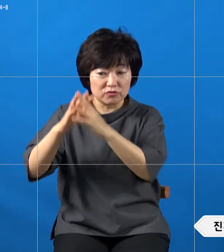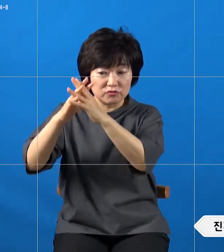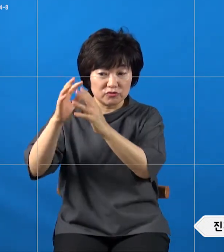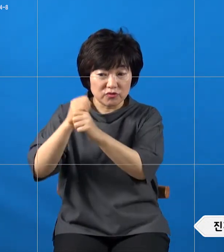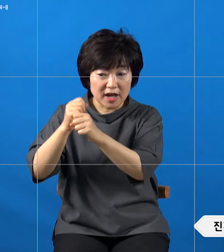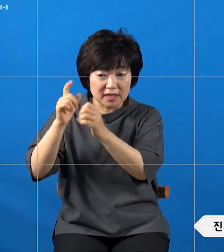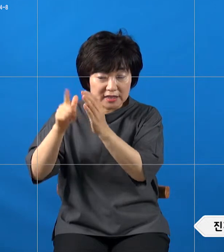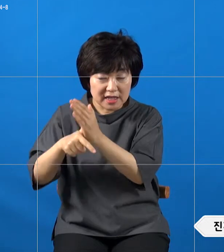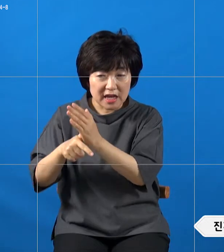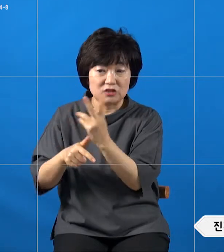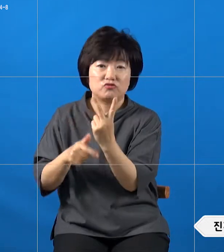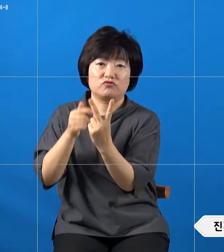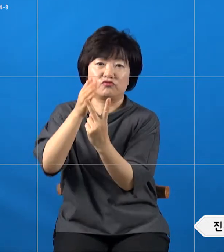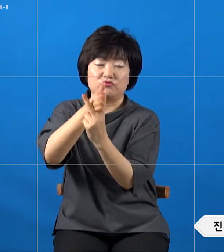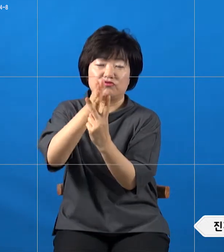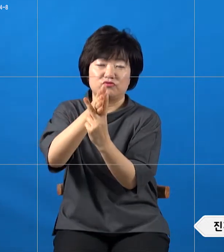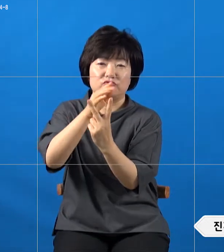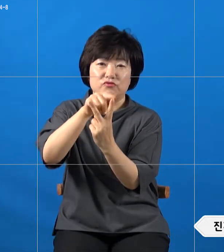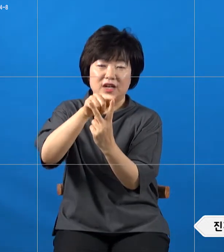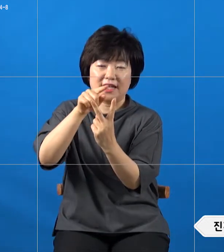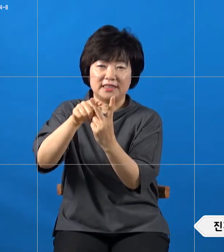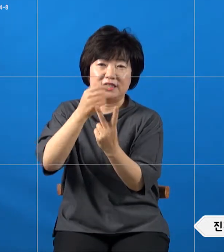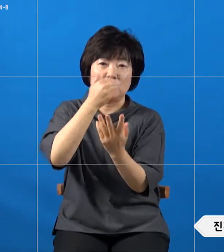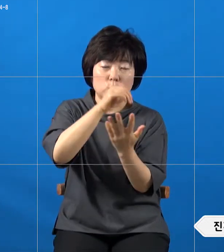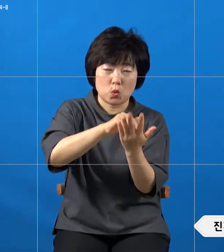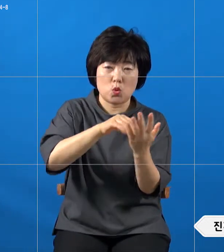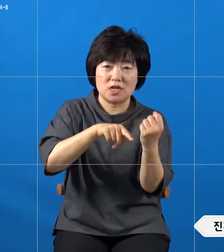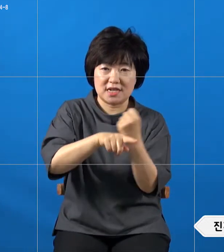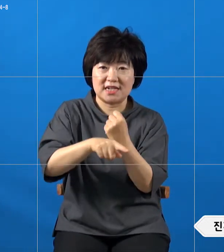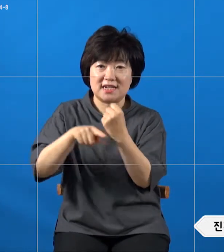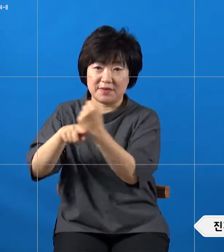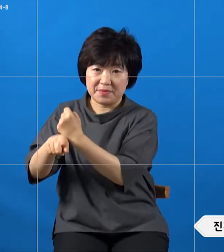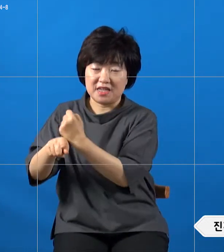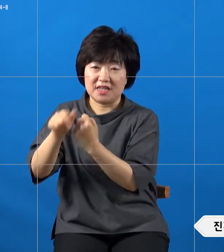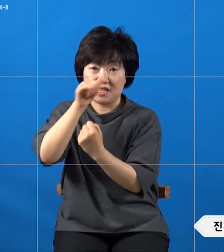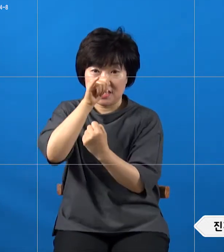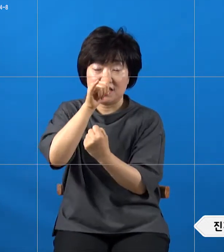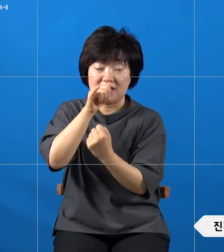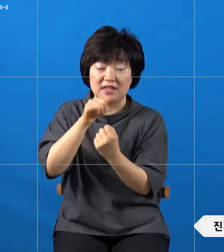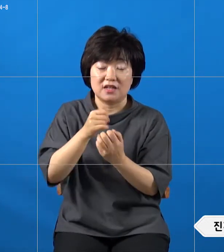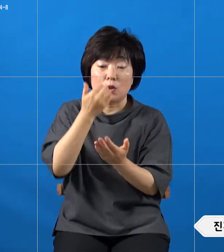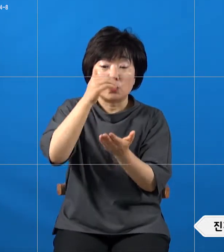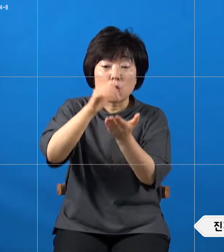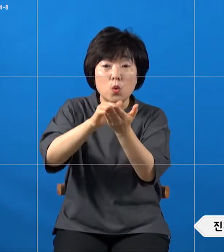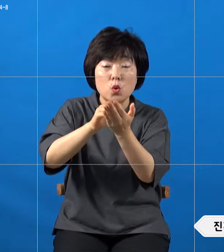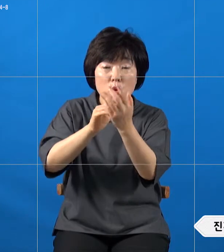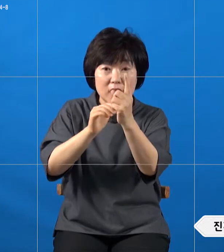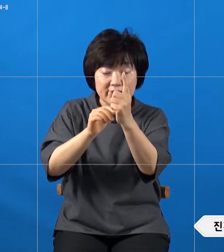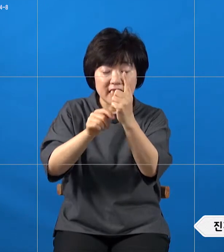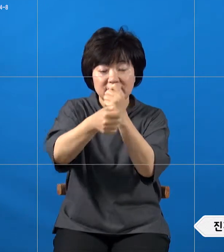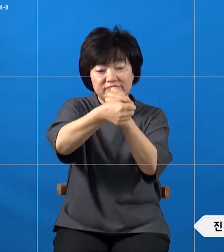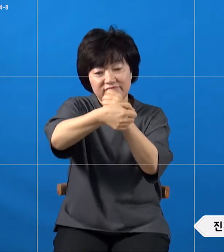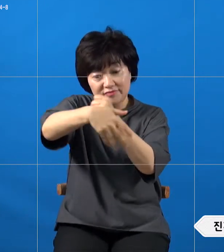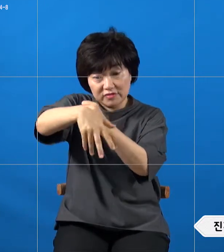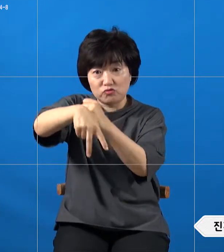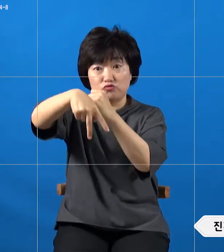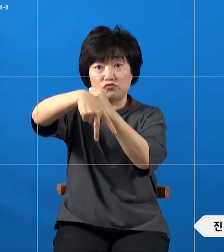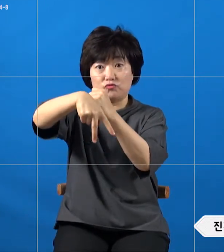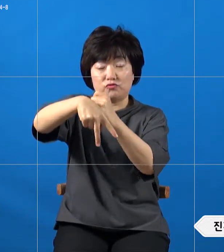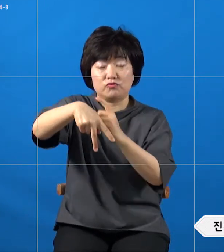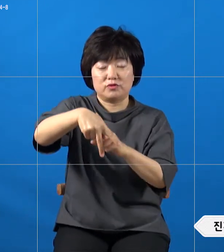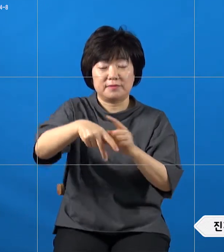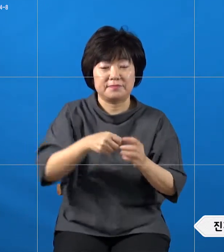반석 그 돌에 대하여 성경은 오늘 우리 가운데 말씀하고 계심을 봅니다. 첫 번째